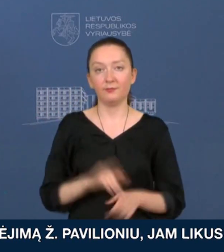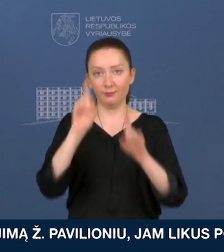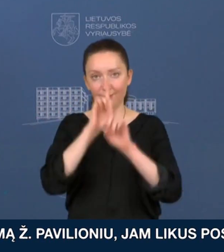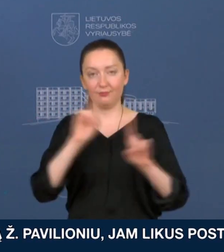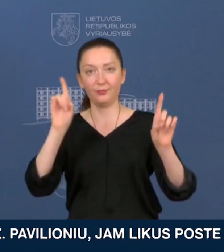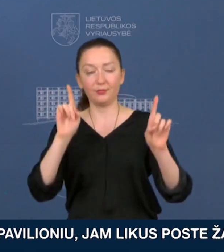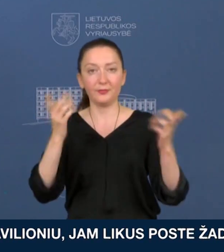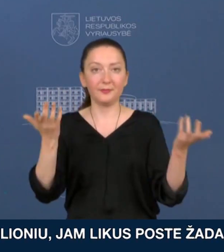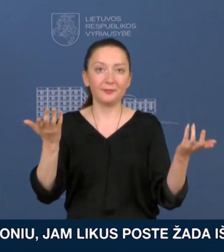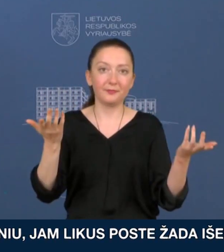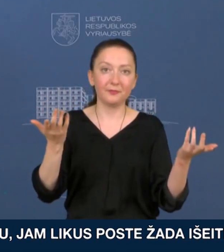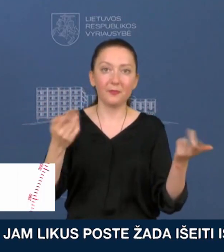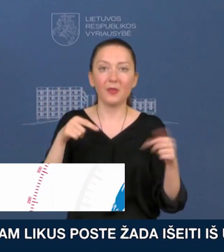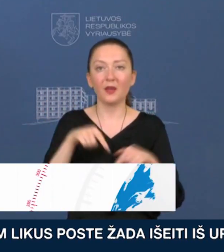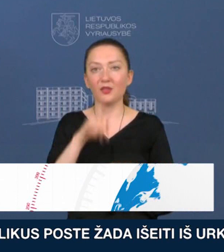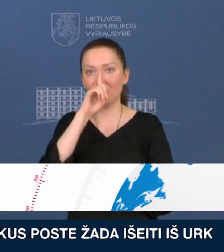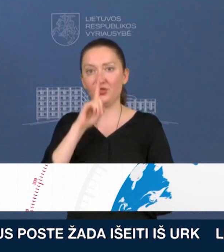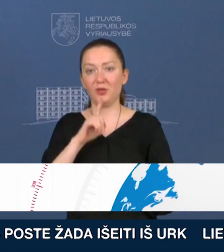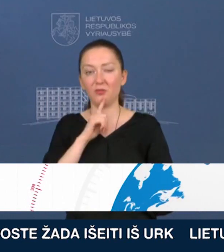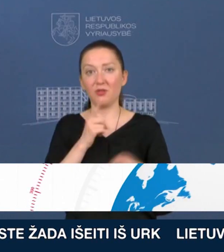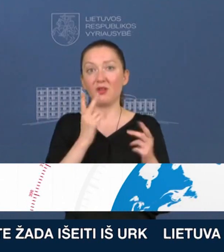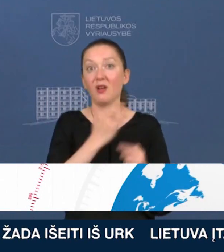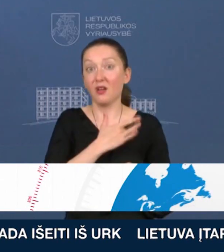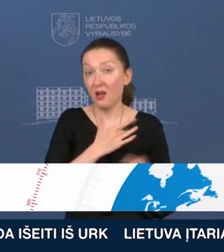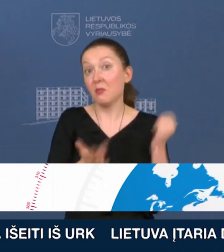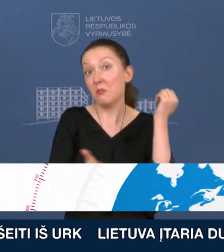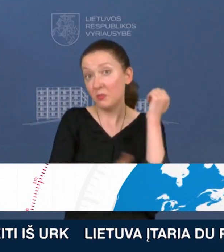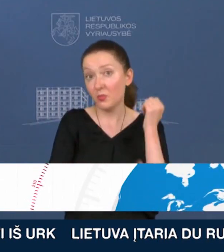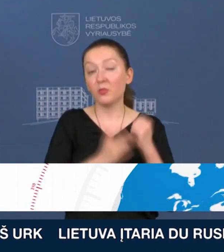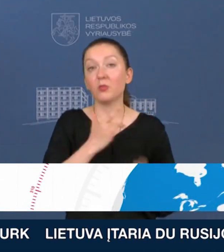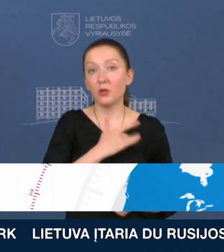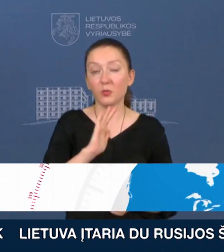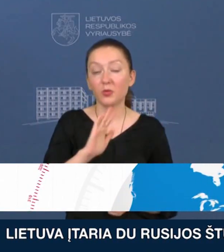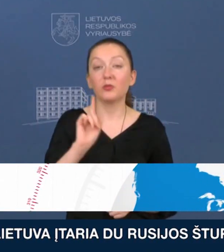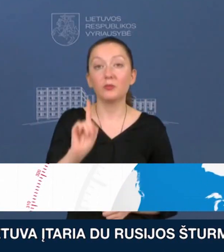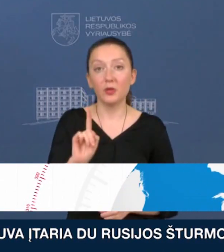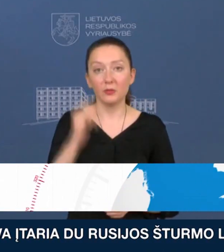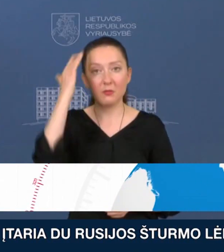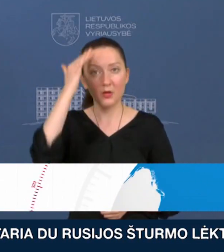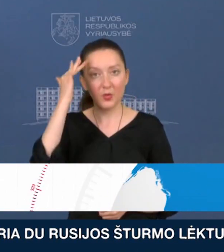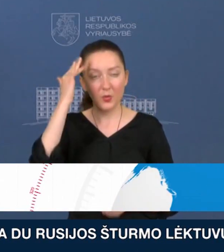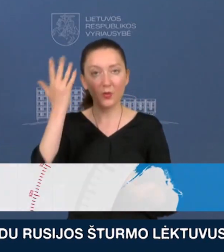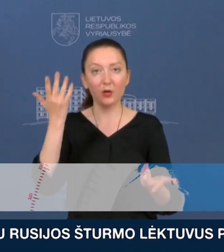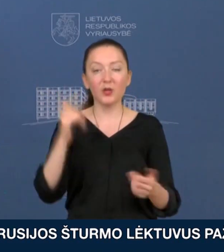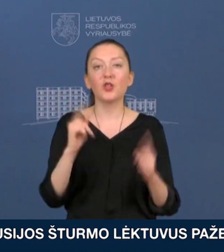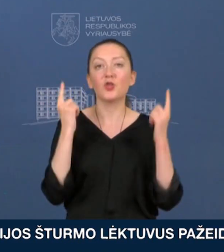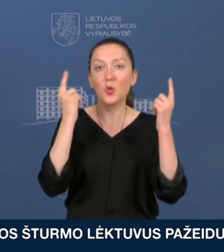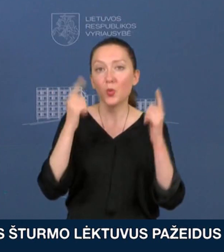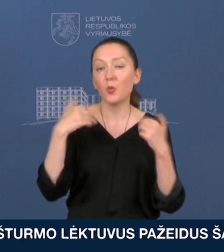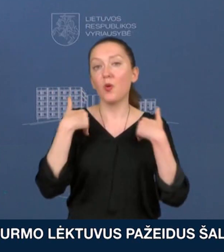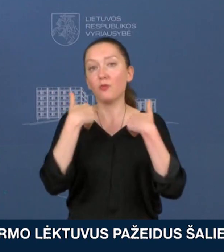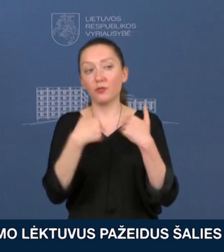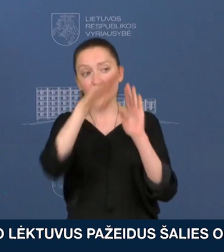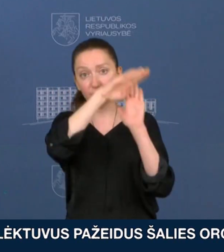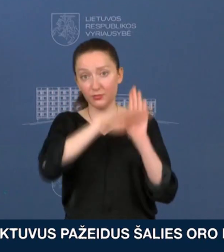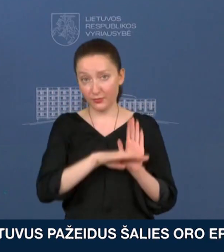netikėtina, kad šis mėnuo karantino gali būti ir paskutinis, tačiau manau, kad tam tikros saugumo